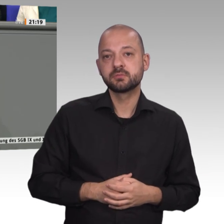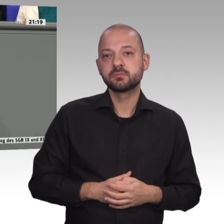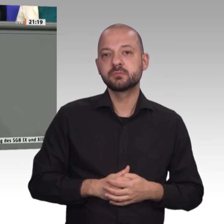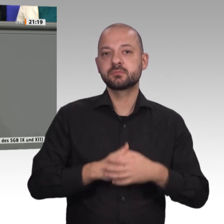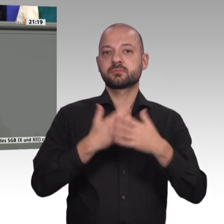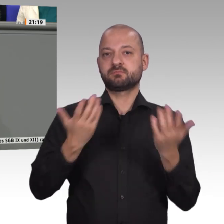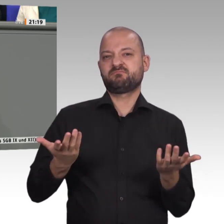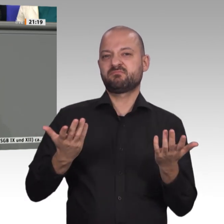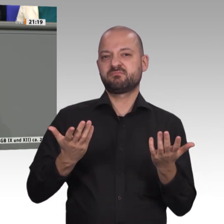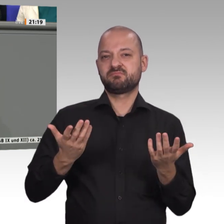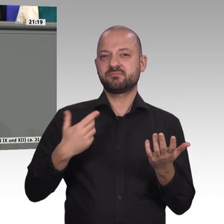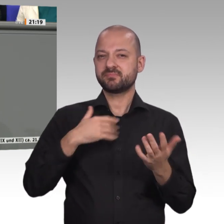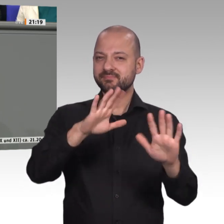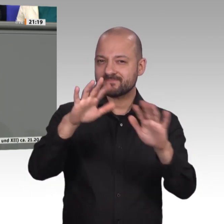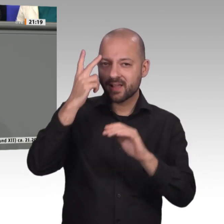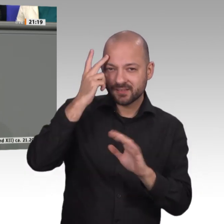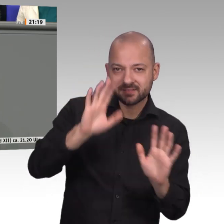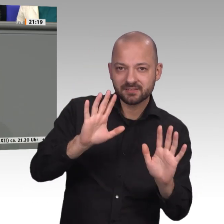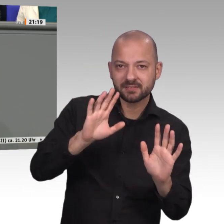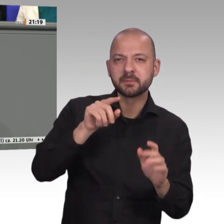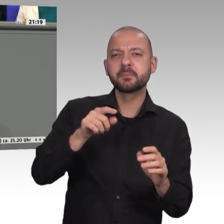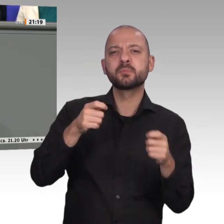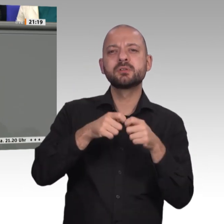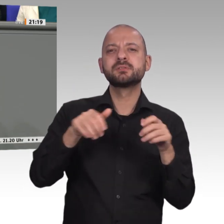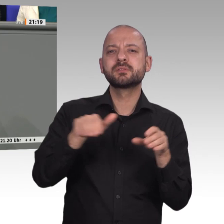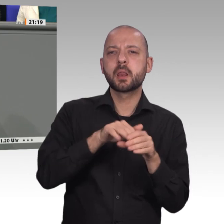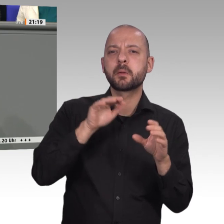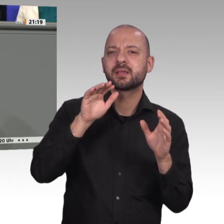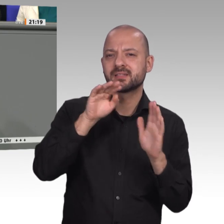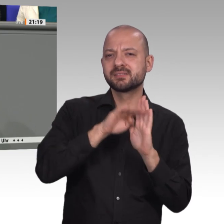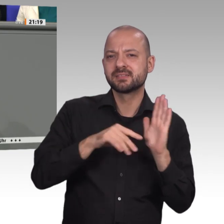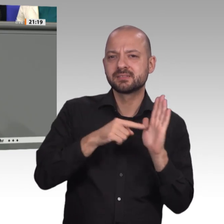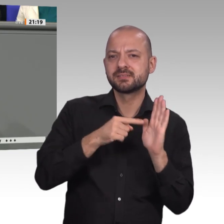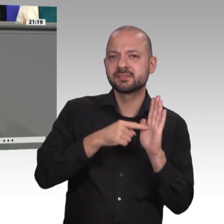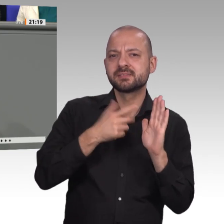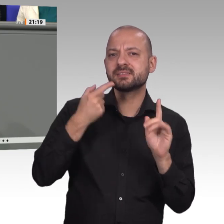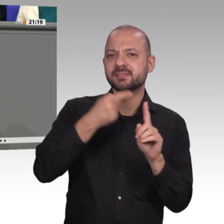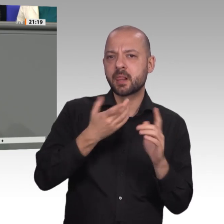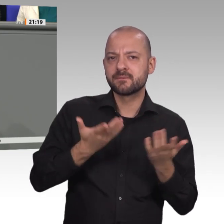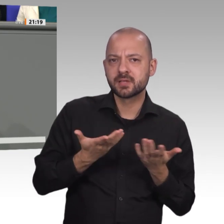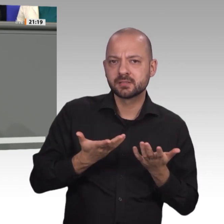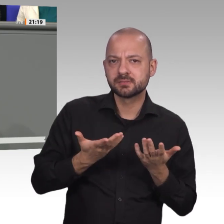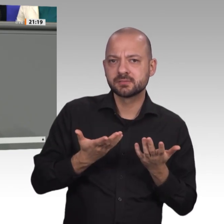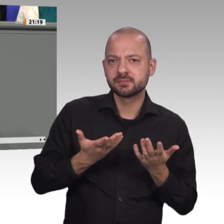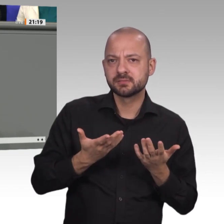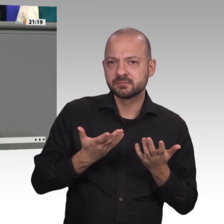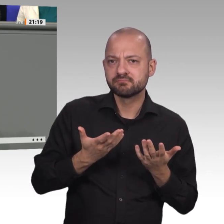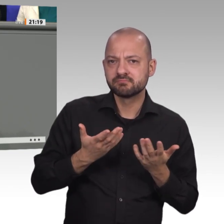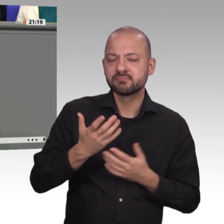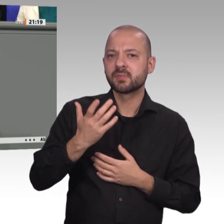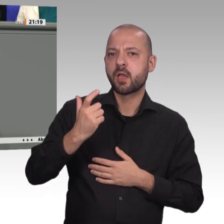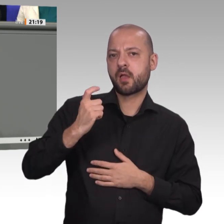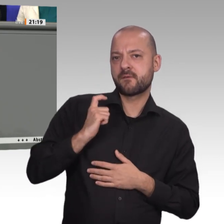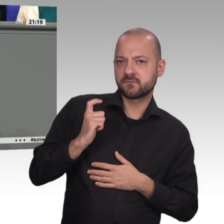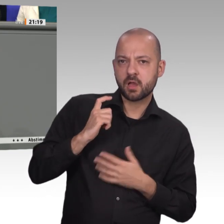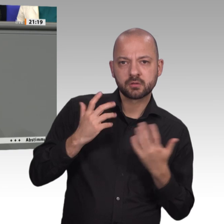von Menschen mit Behinderungen in diesem Land tatsächlich verbessert wird. Und wir können heute konstatieren, nachdem das Gesetz doch einige